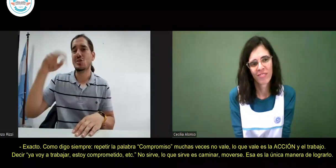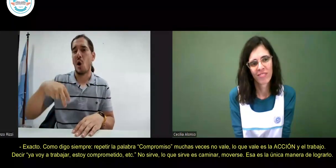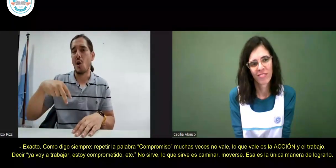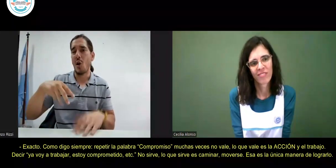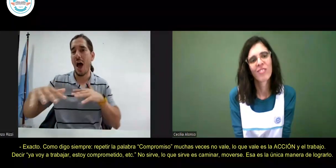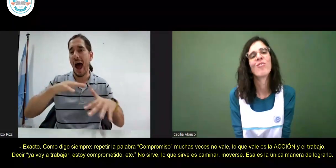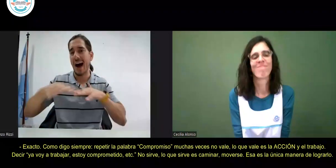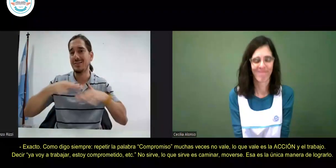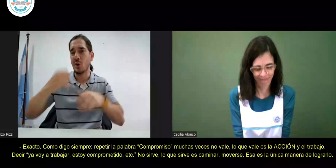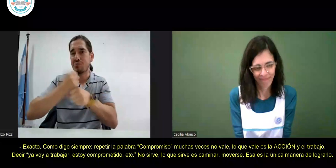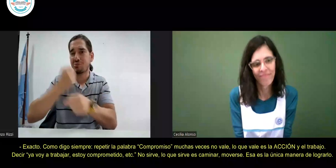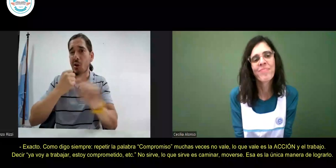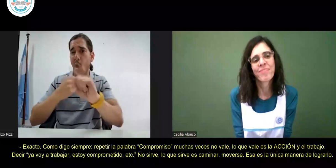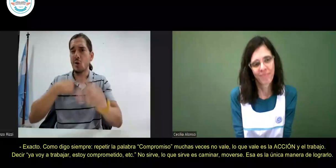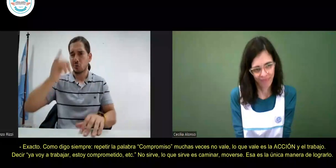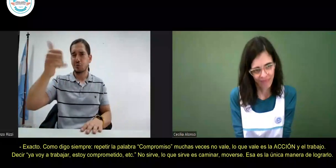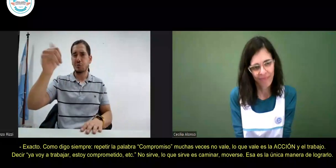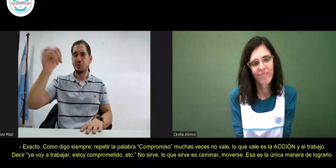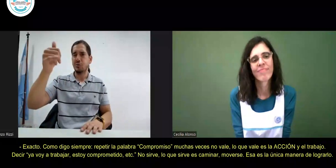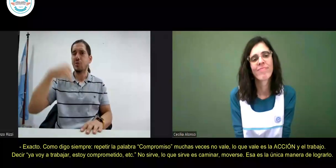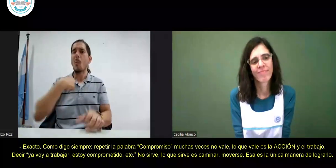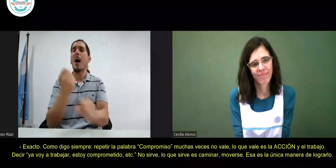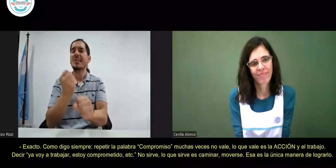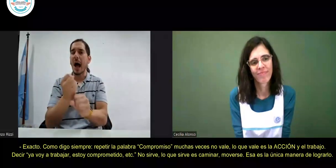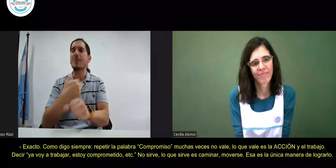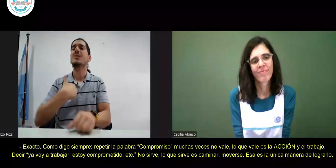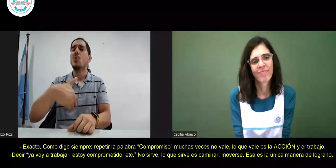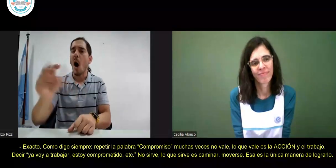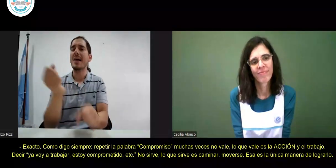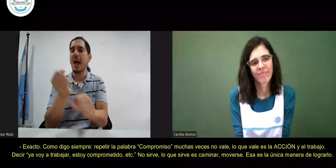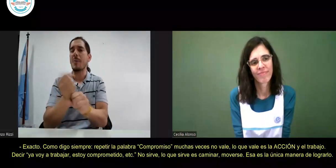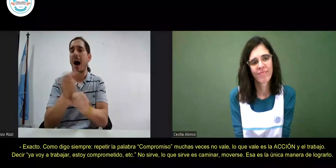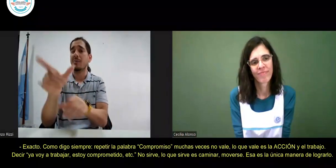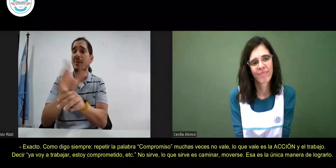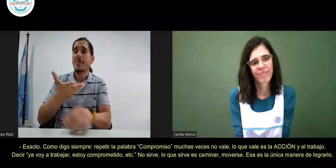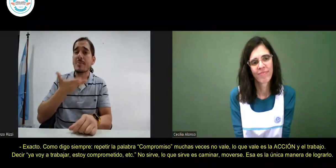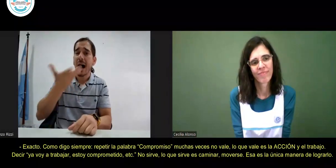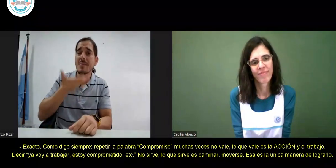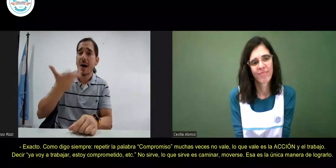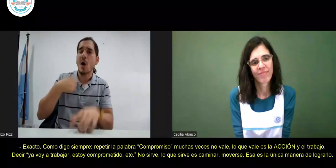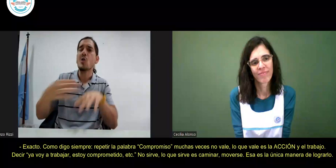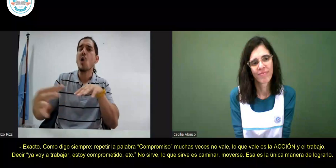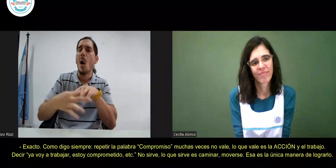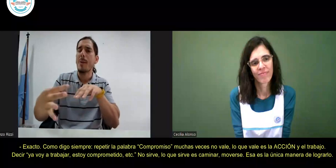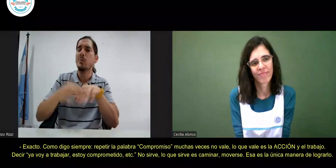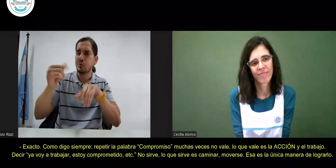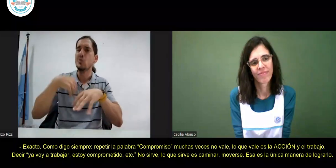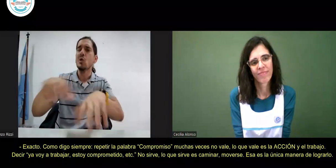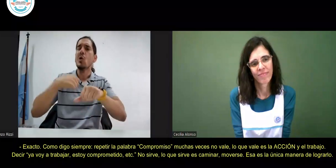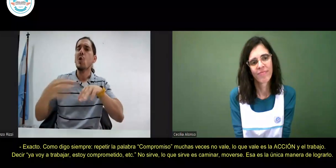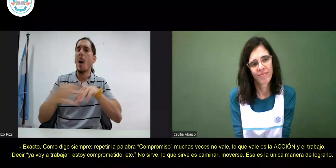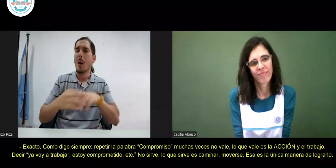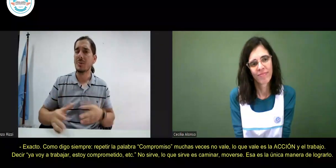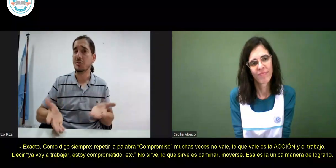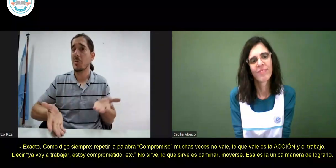la acción y el trabajo. Decir, ya voy a trabajar, estoy comprometido,